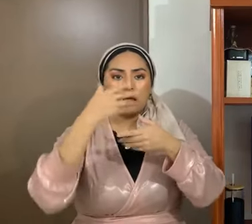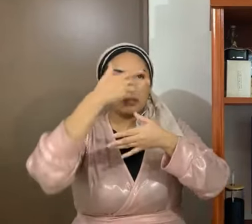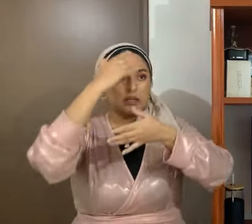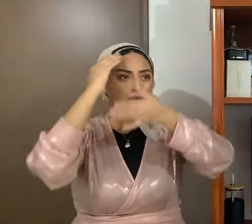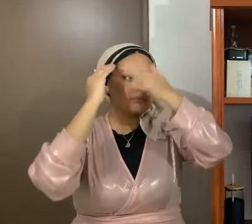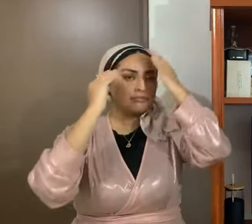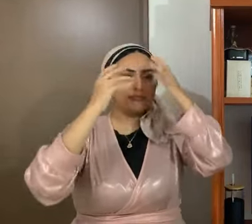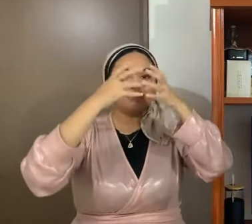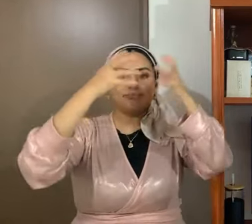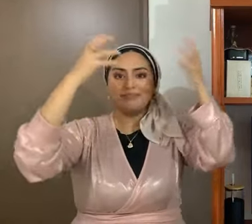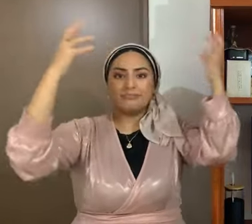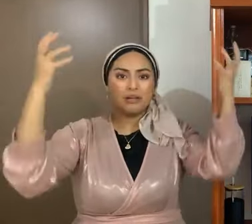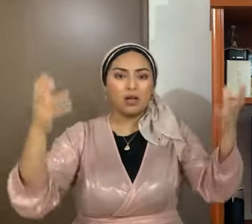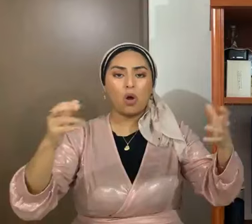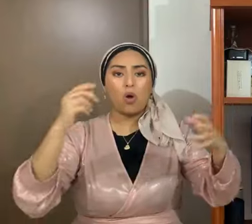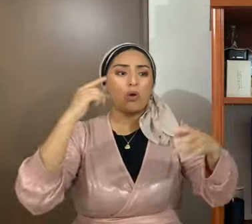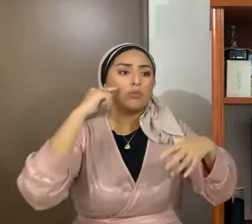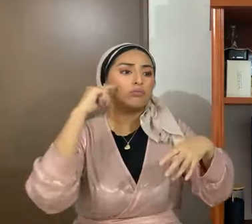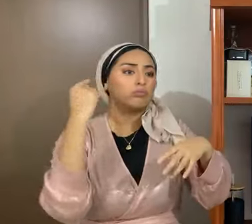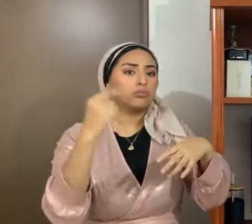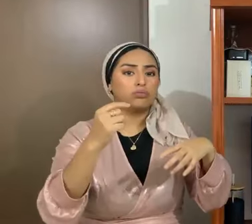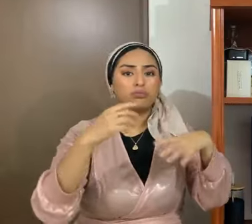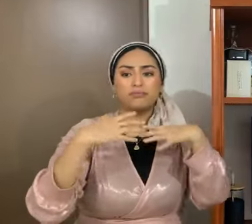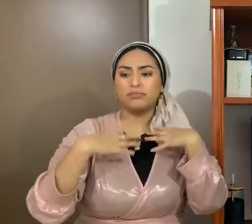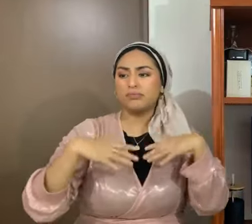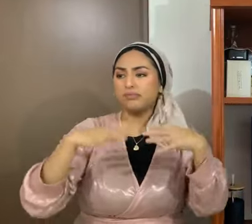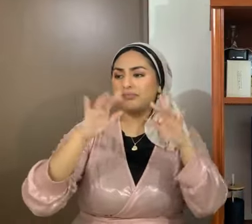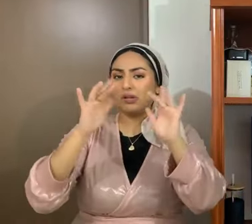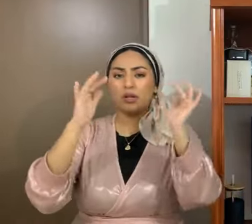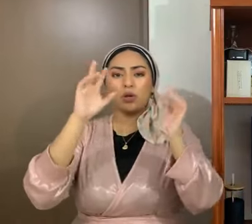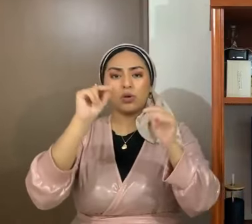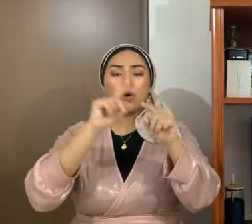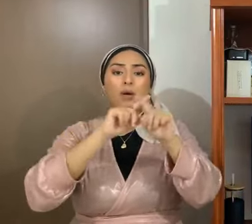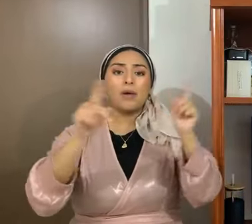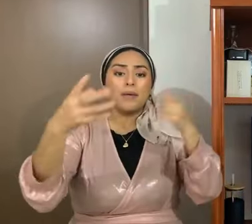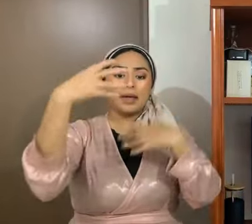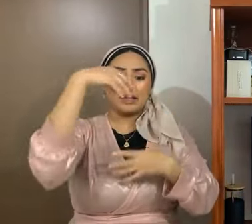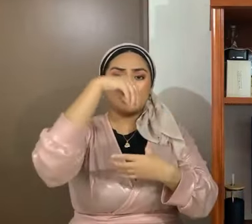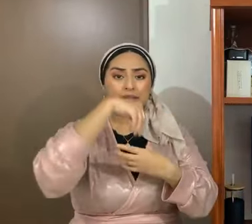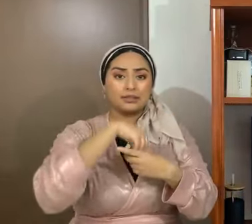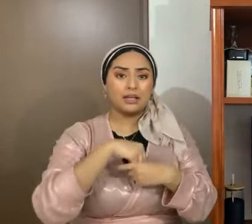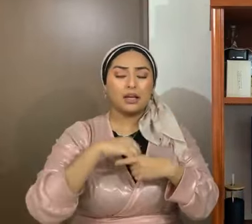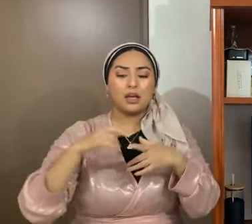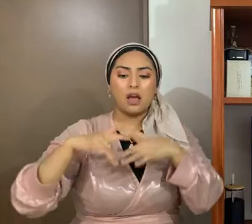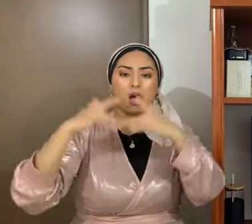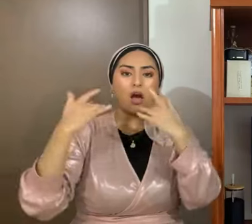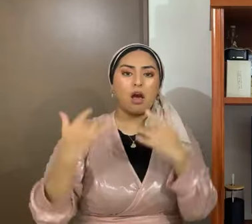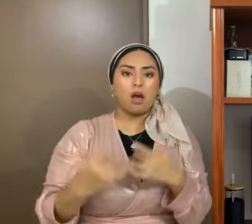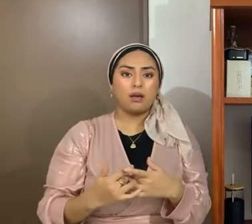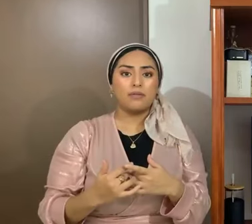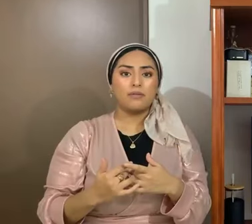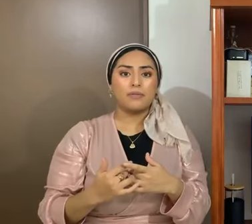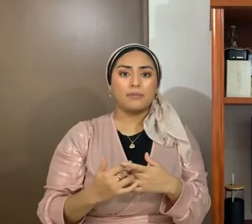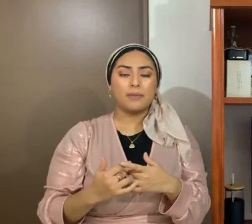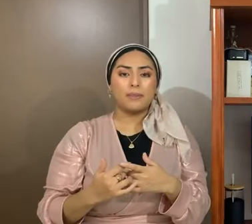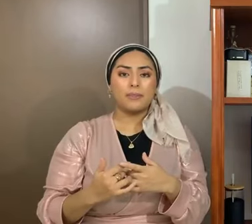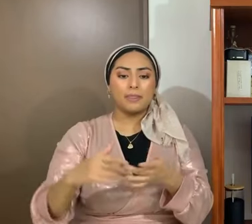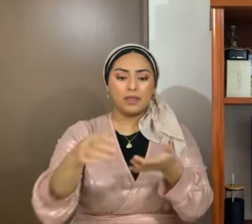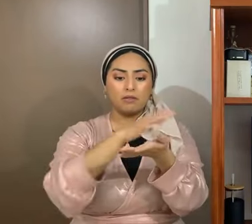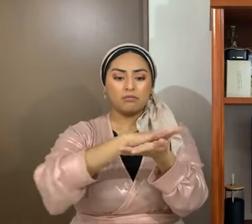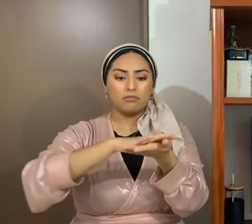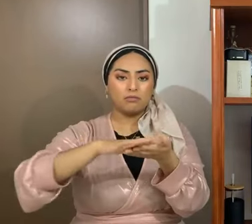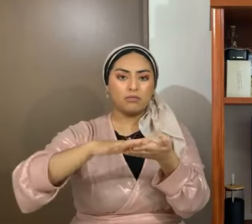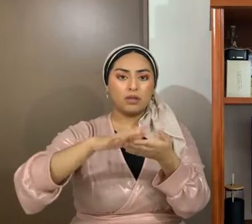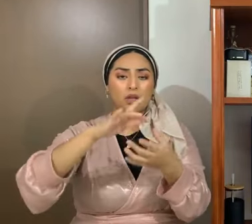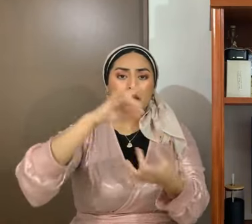peinados ostentosos o de adornos de oro o de vestidos lujosos, sino el interno o el del corazón, que en el incorruptible ornato